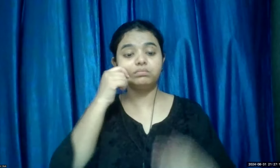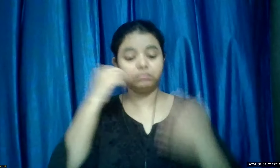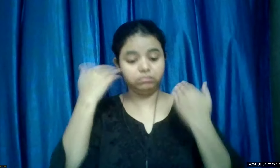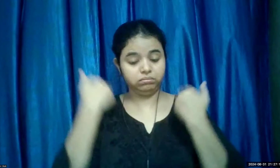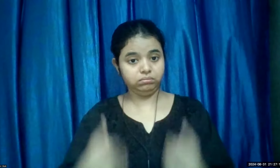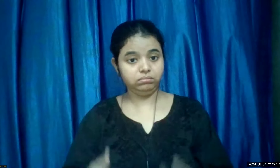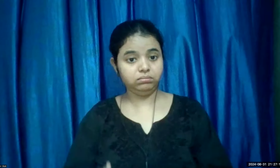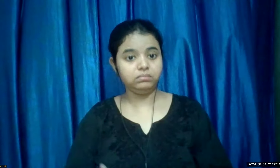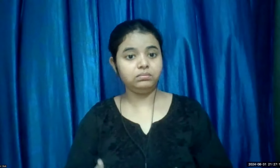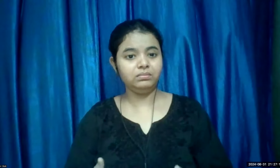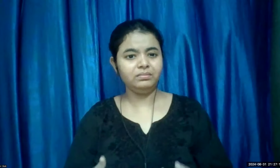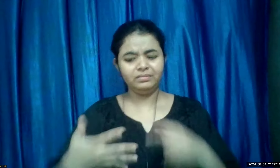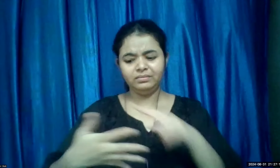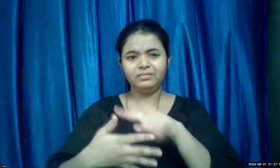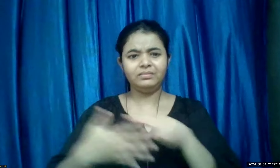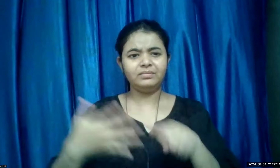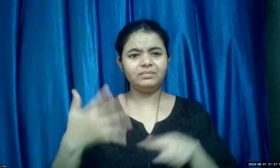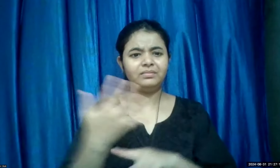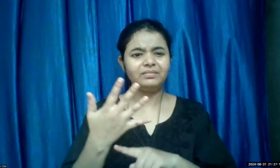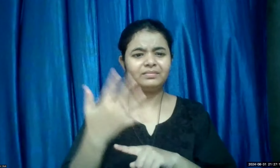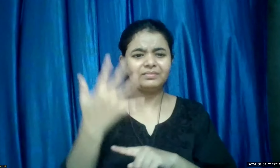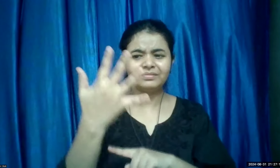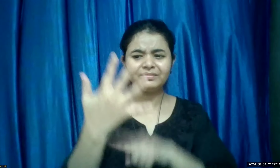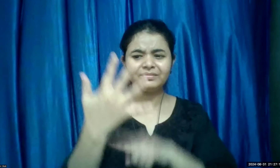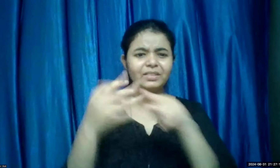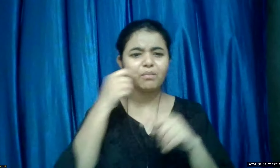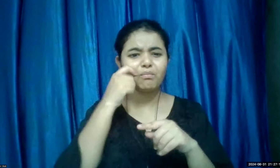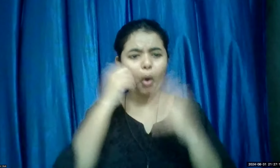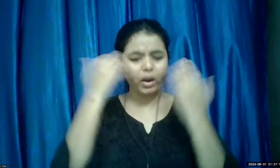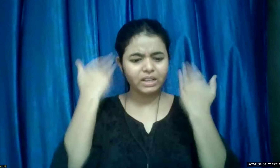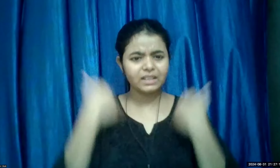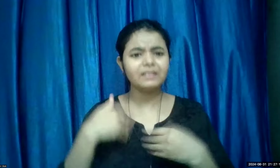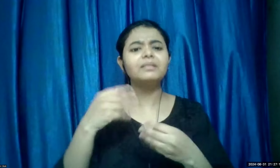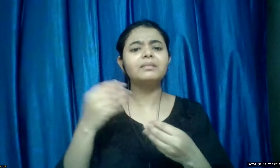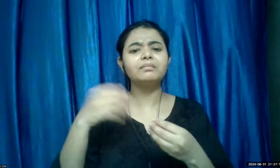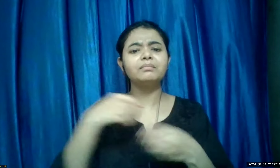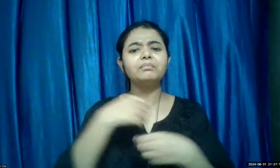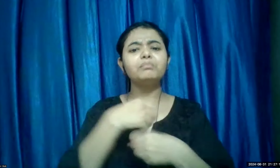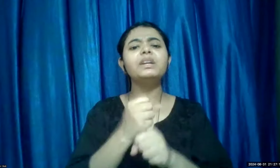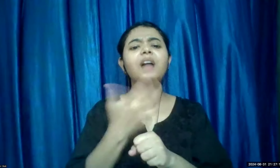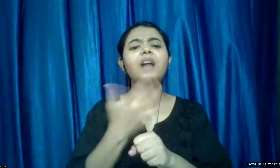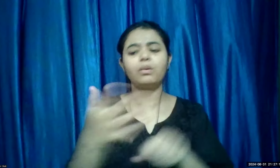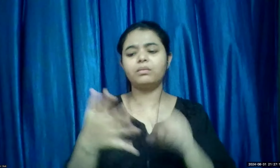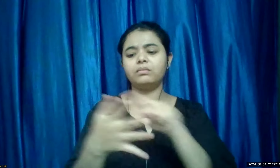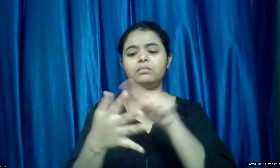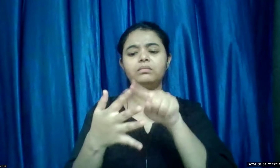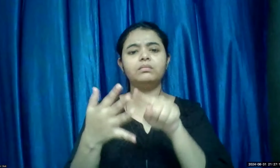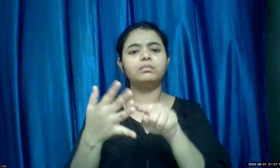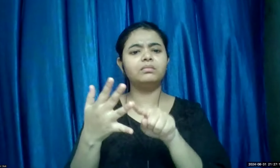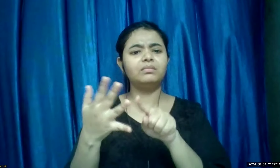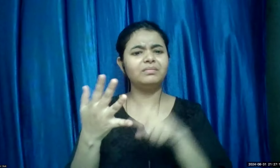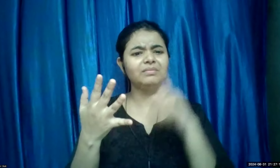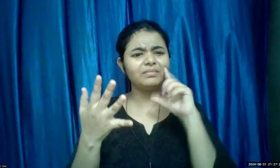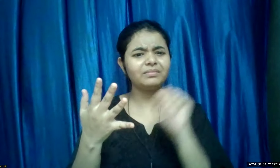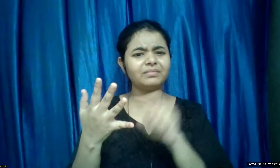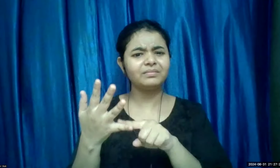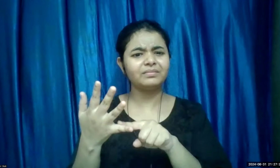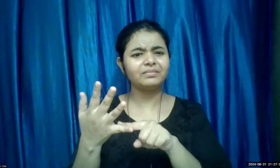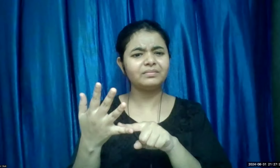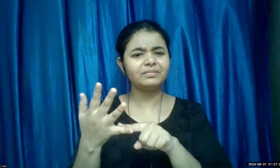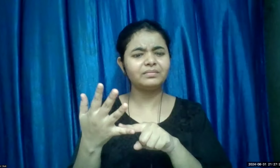ये पांच पंचभूतों से निर्मित जो शरीर है इसको मैं बुद्धि करते हैं, भूल जाते हैं कि मैं